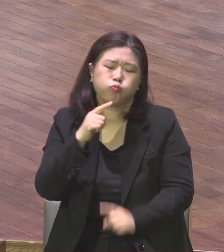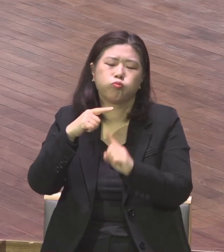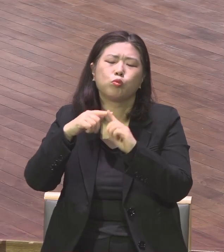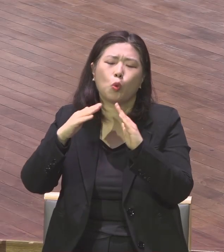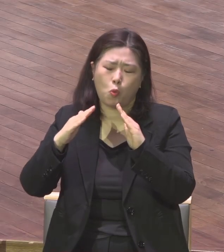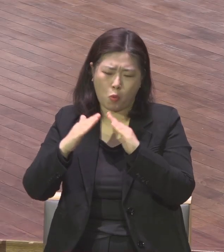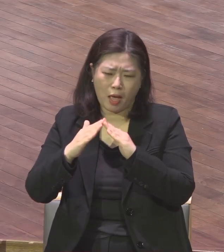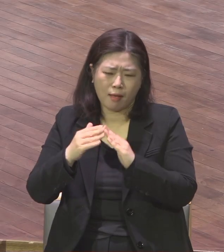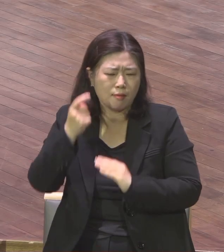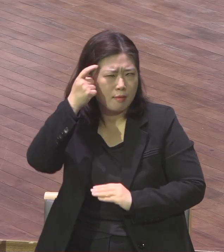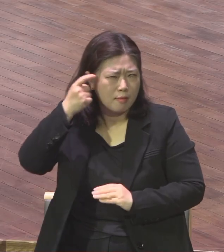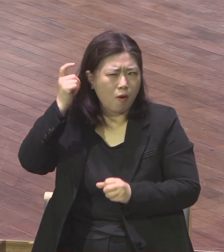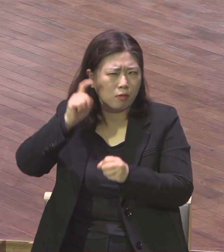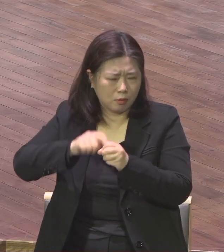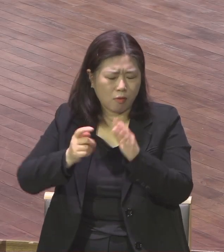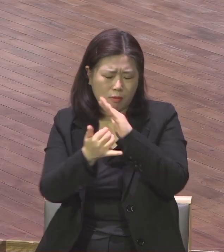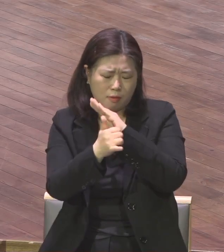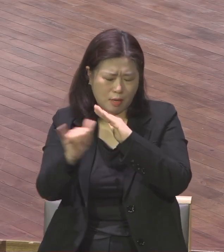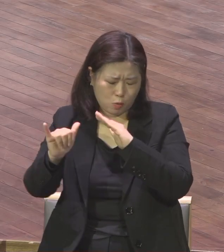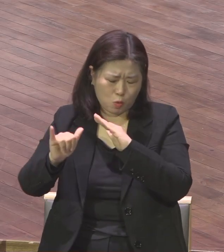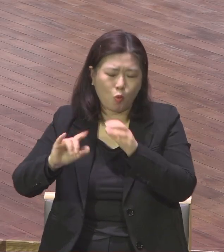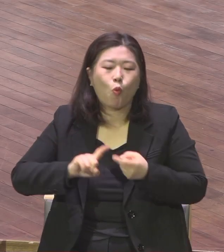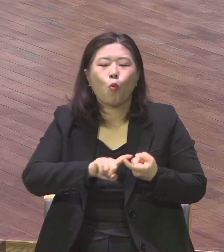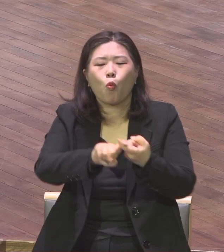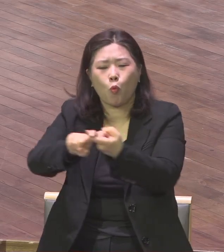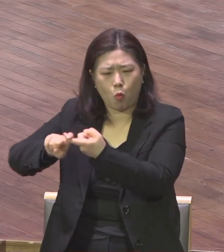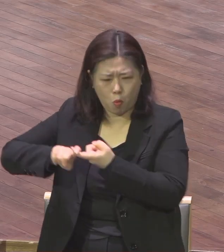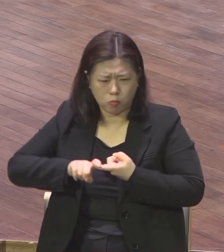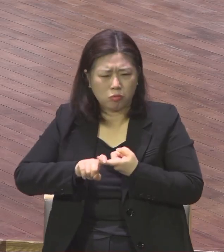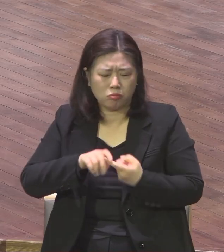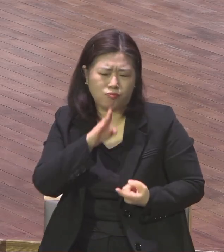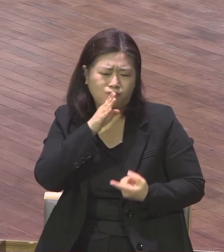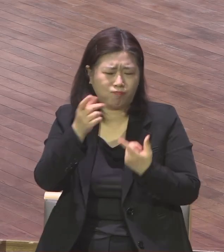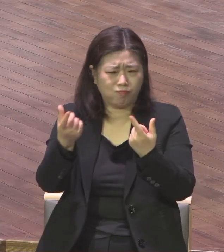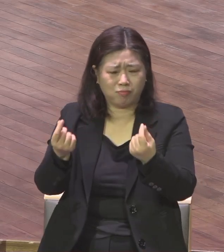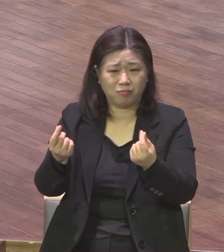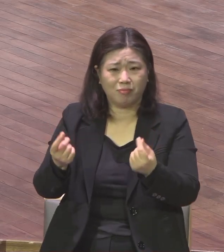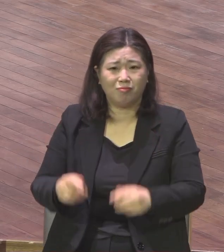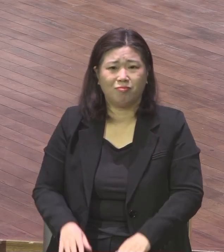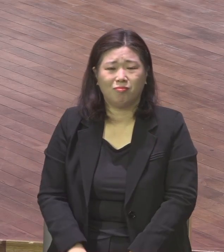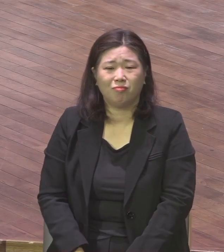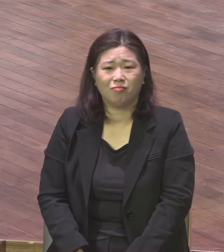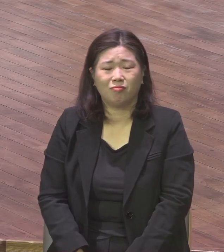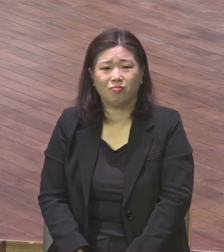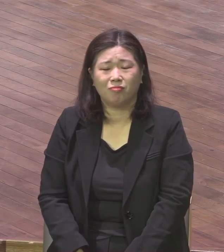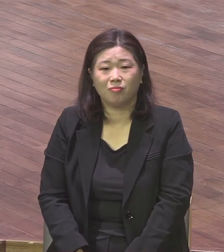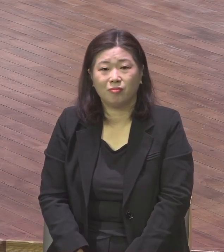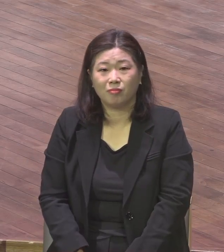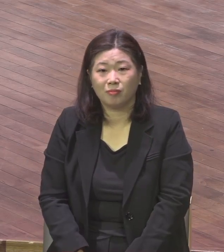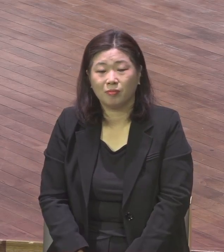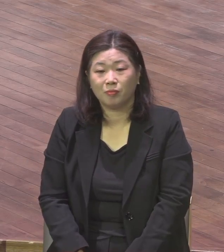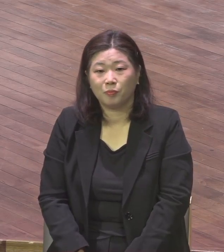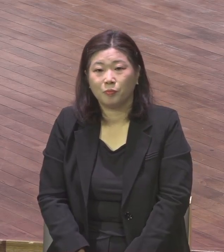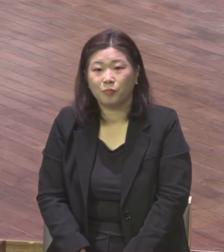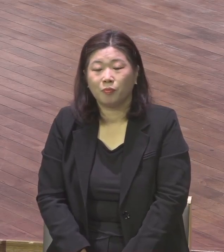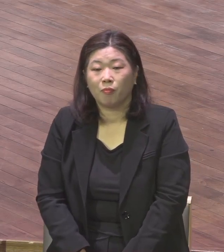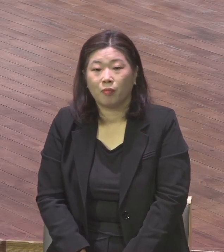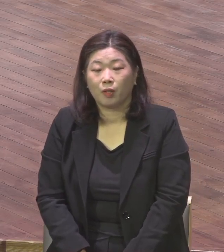영적 성장이 일어나고 영적인 성숙이 이루어진다. 오늘 본문에 보니까 사도